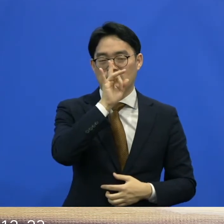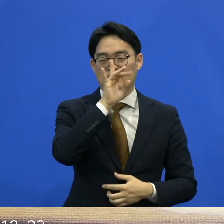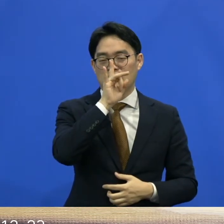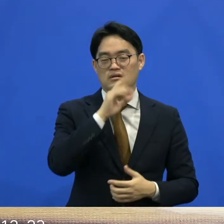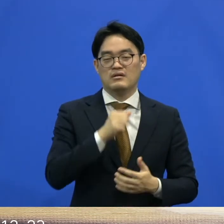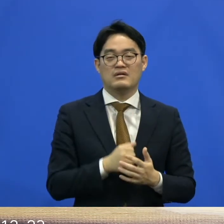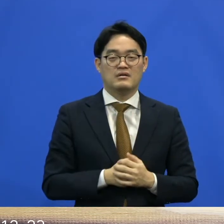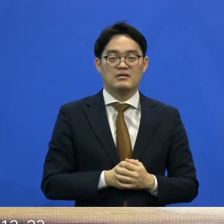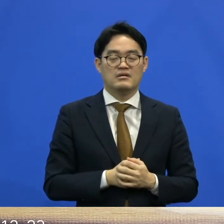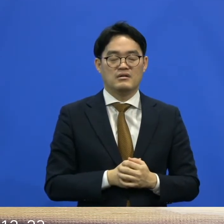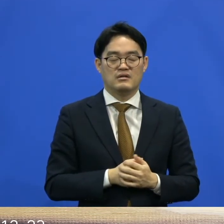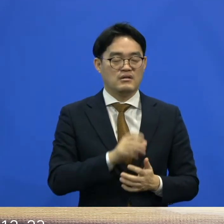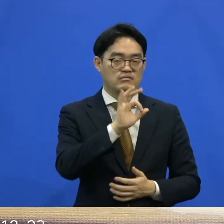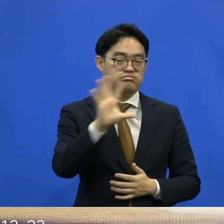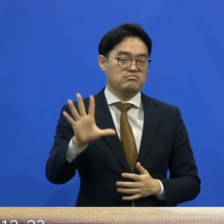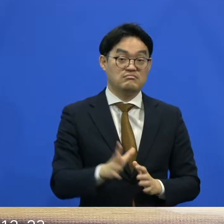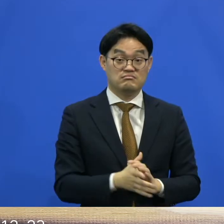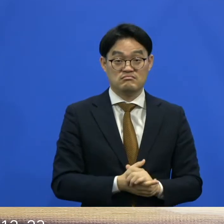그건 불가능하다.